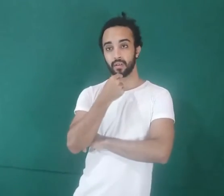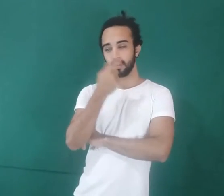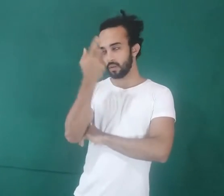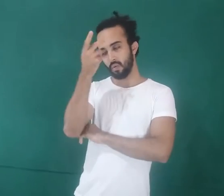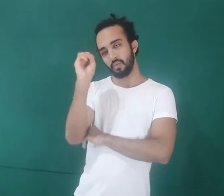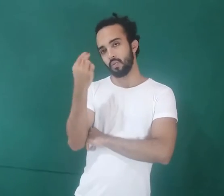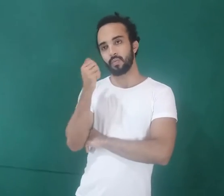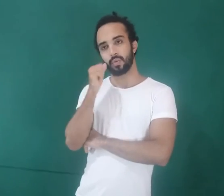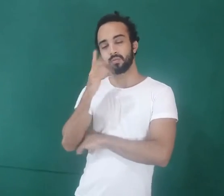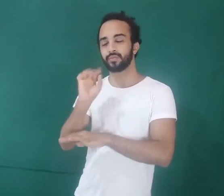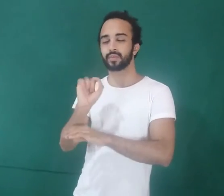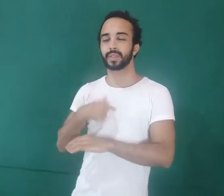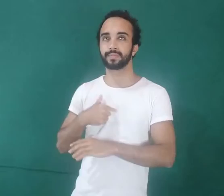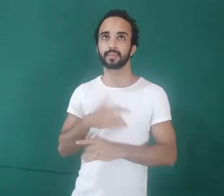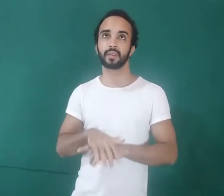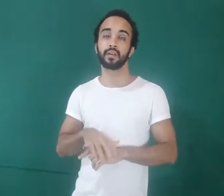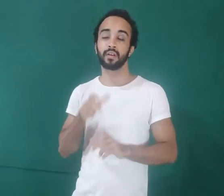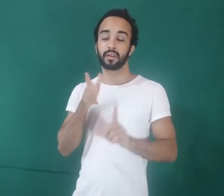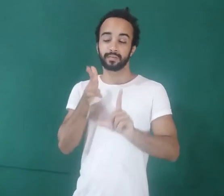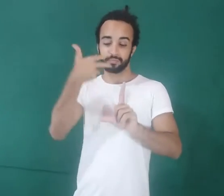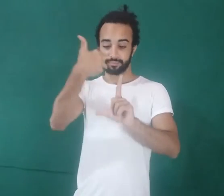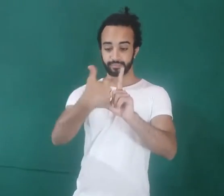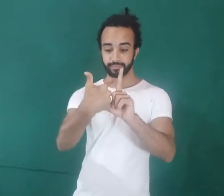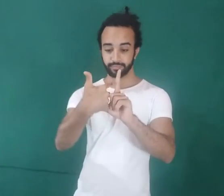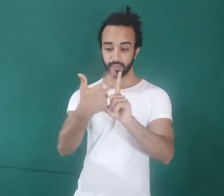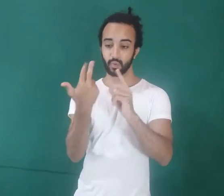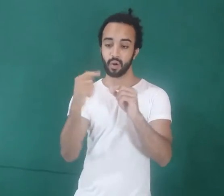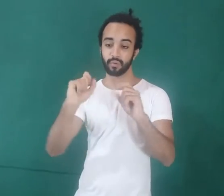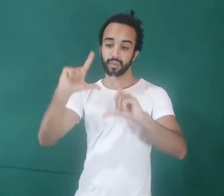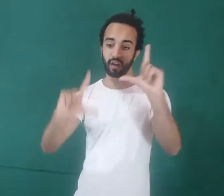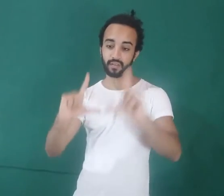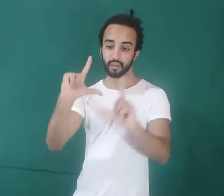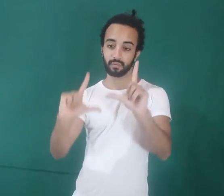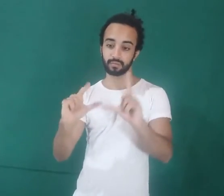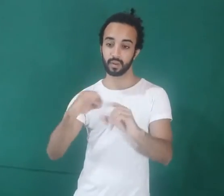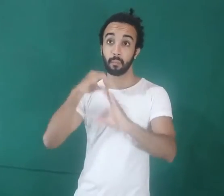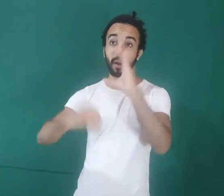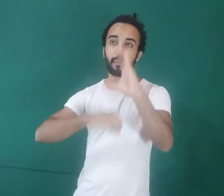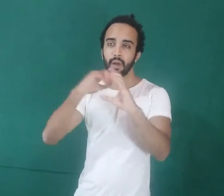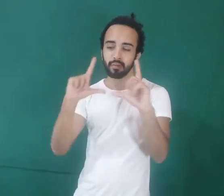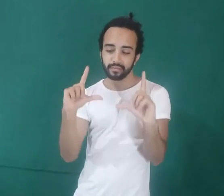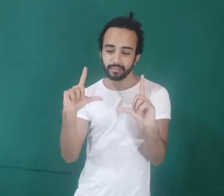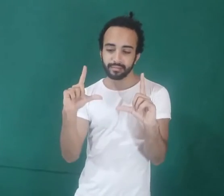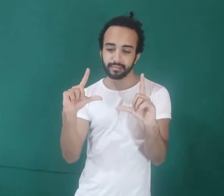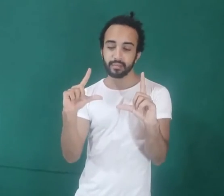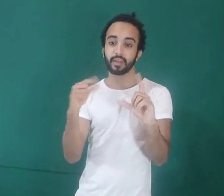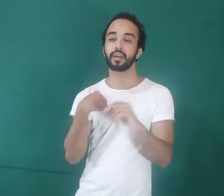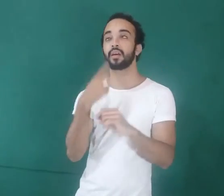nostálgico de televisão. Ai, porque eu tô aqui, não sei o quê. Então, tipo, eu queria ver